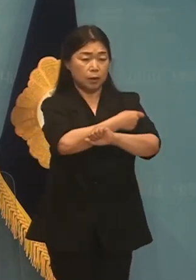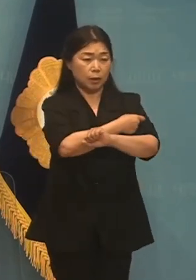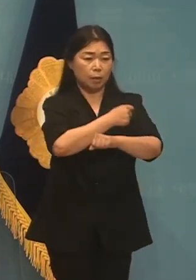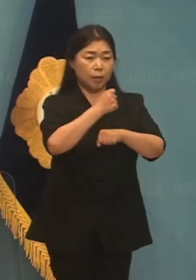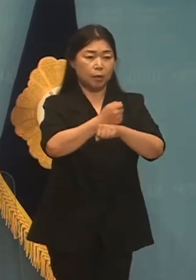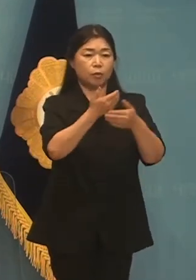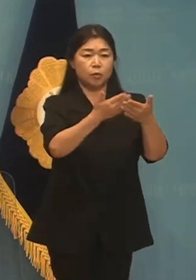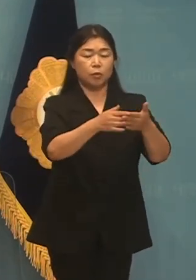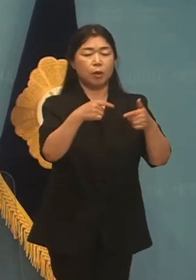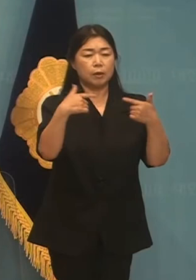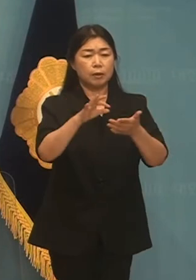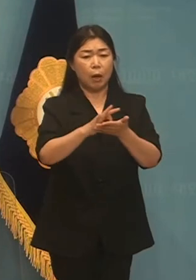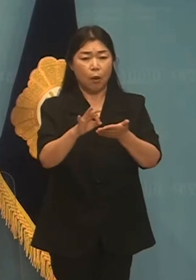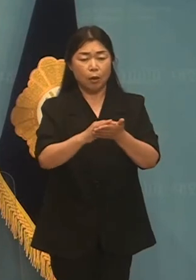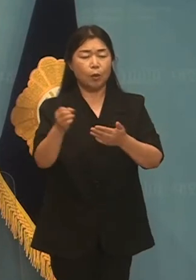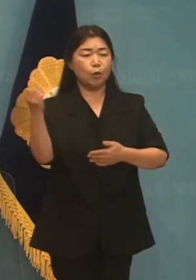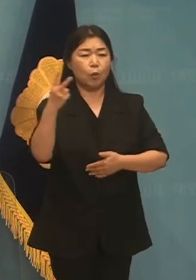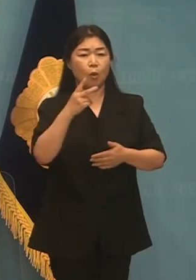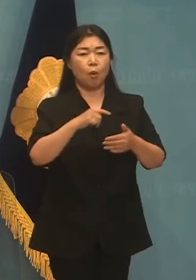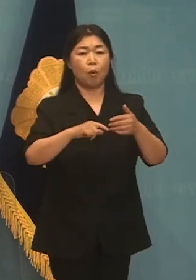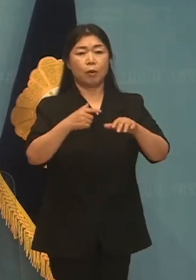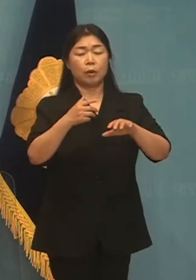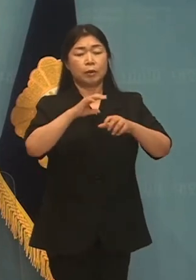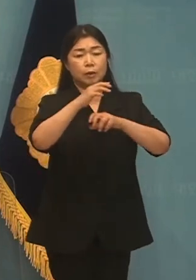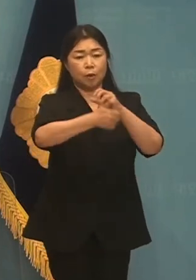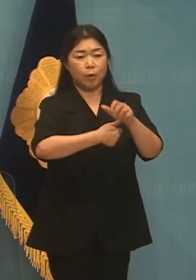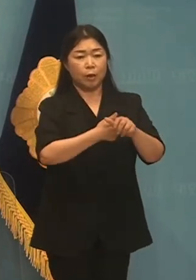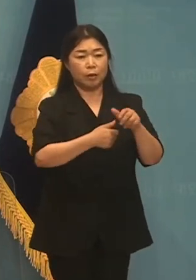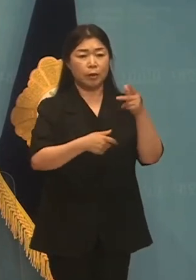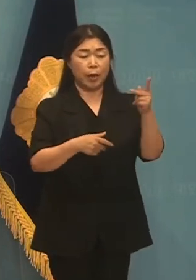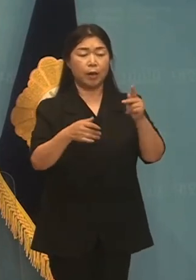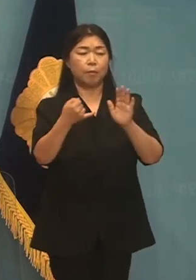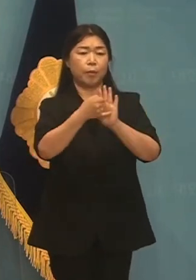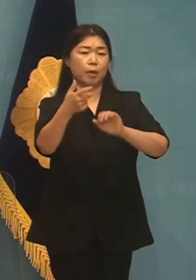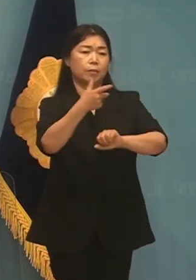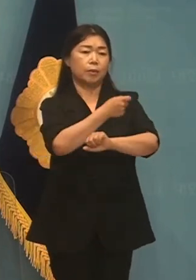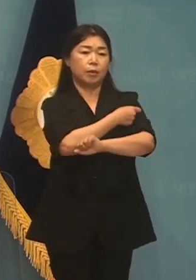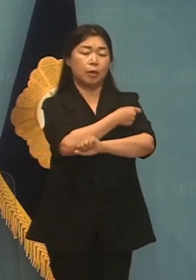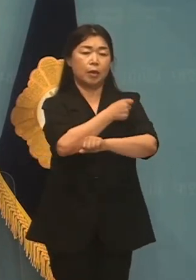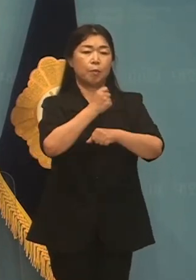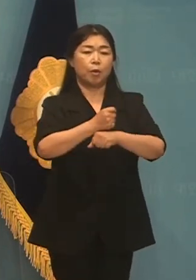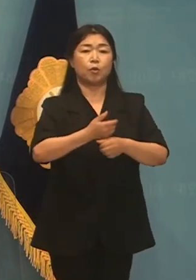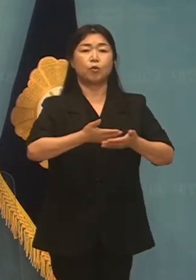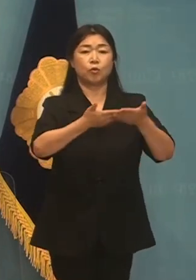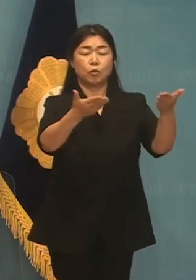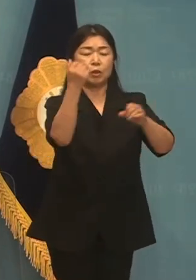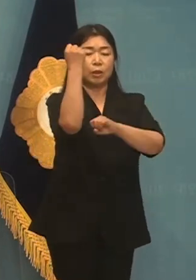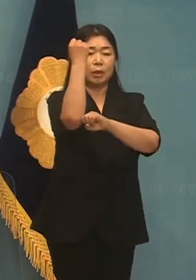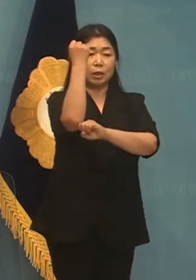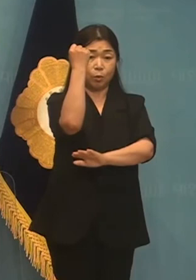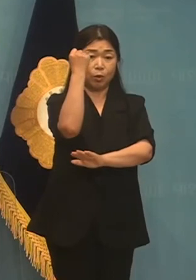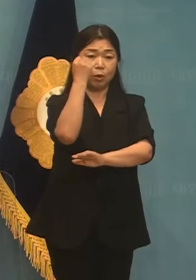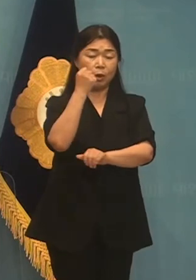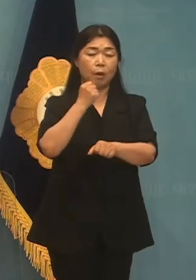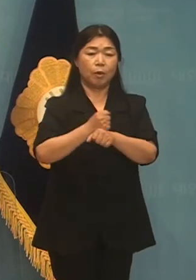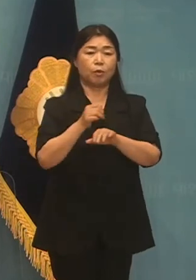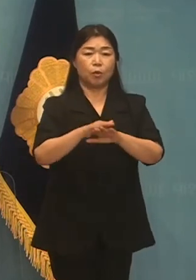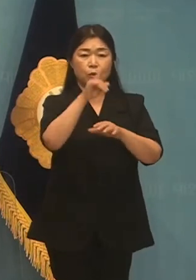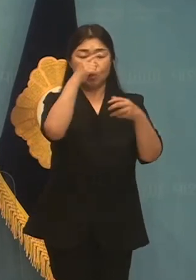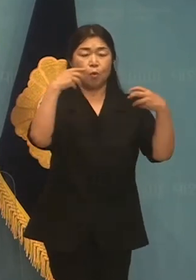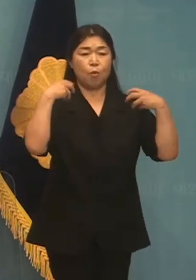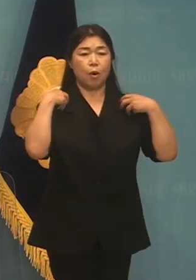개발에서부터 상용화, 나아가서 글로벌 K-백신 허브를 구축할 지원 체계를